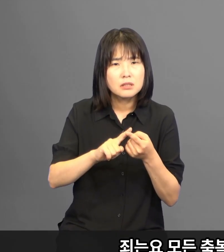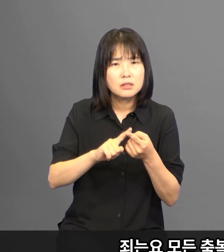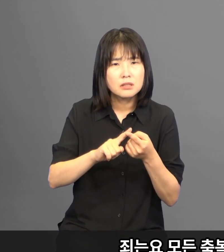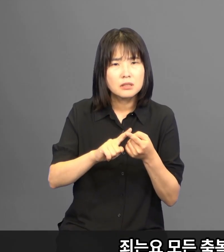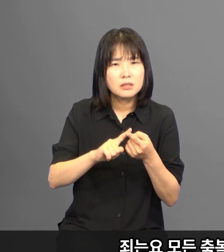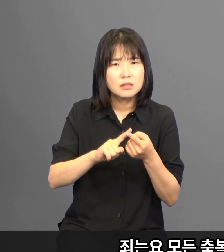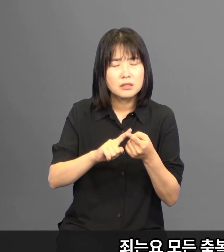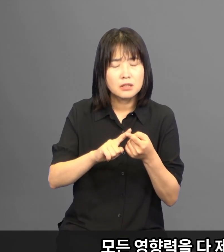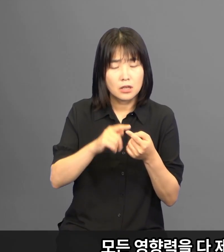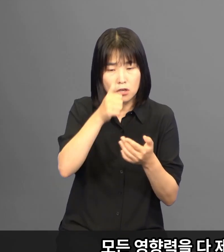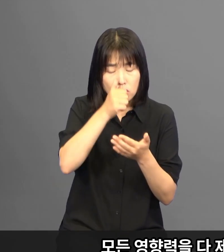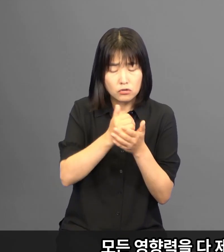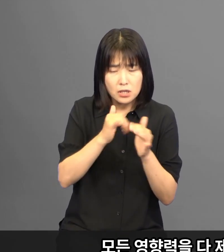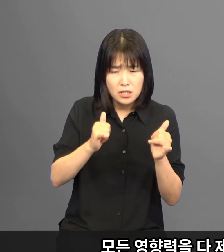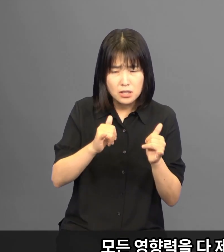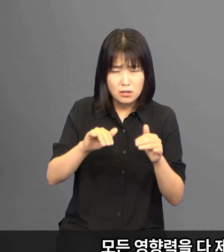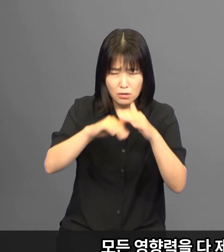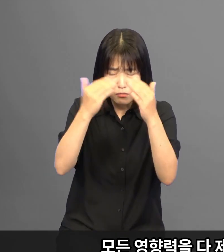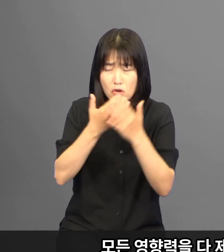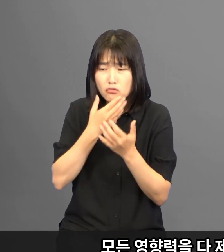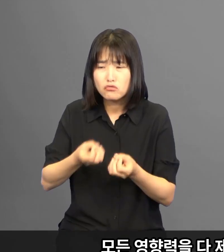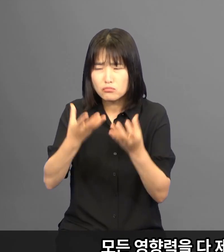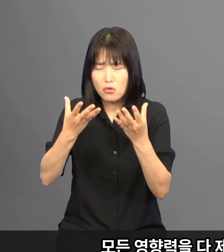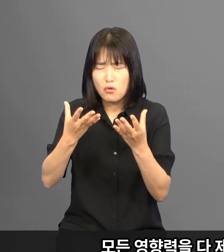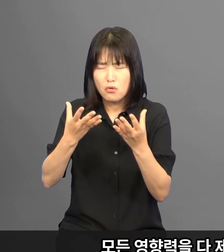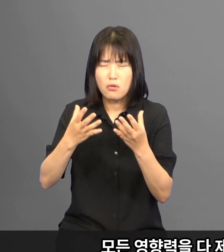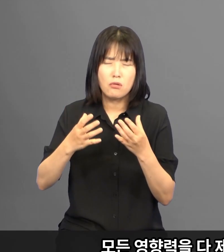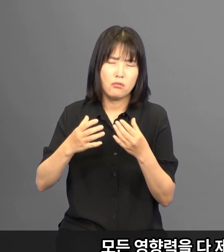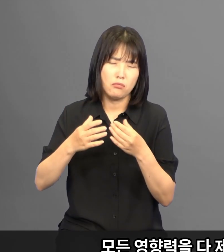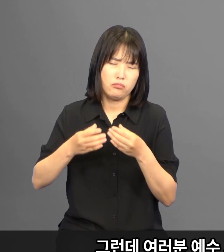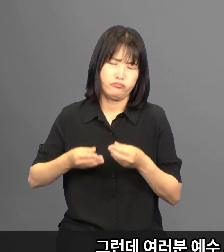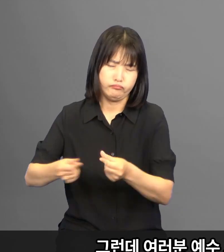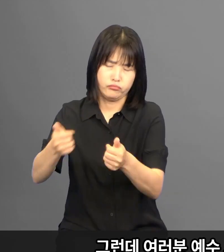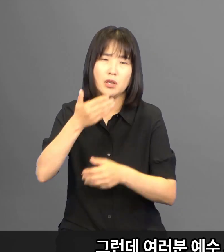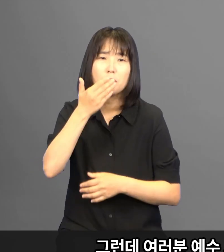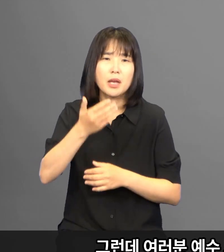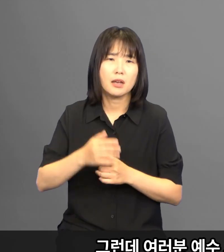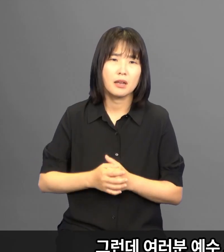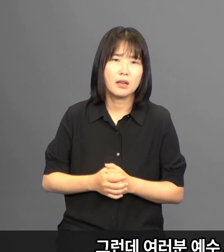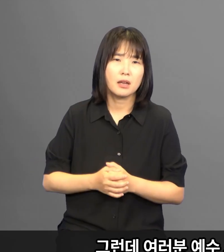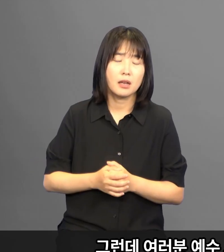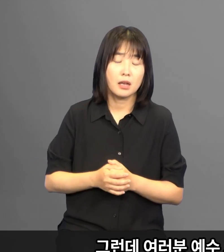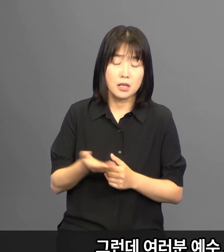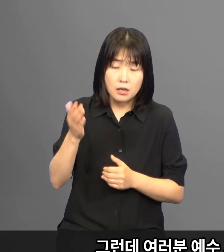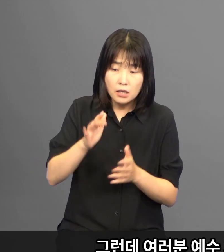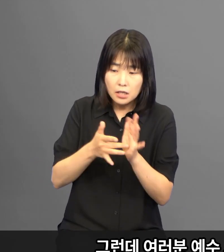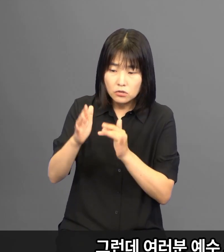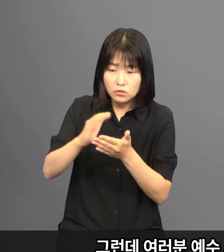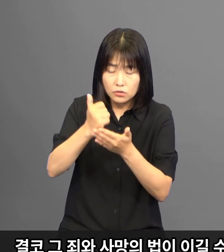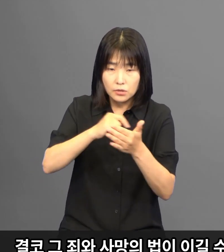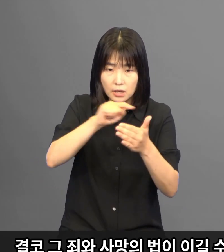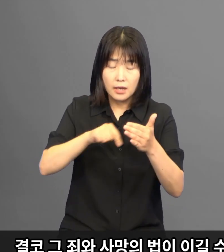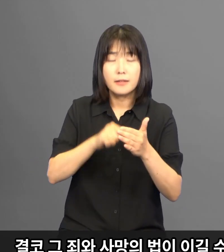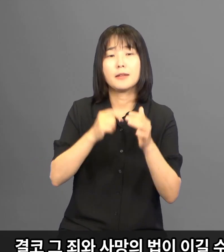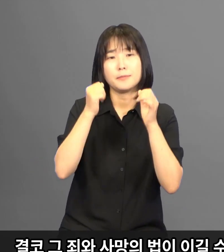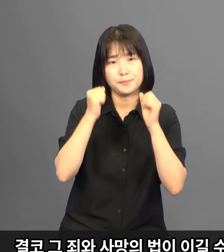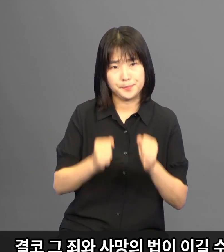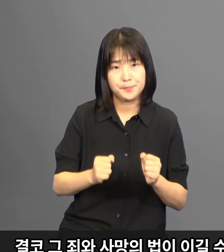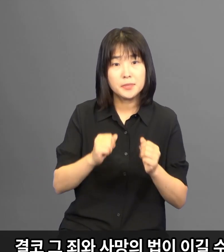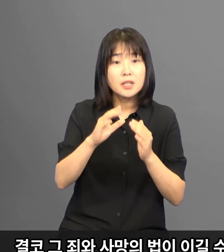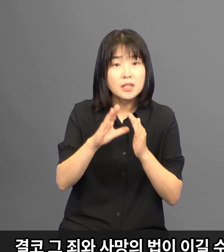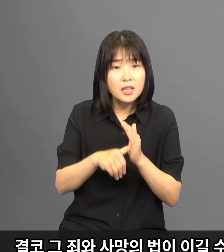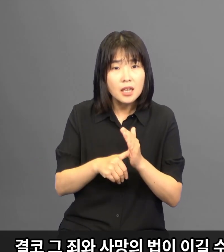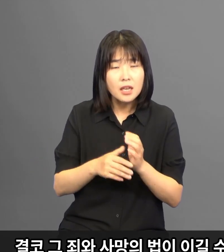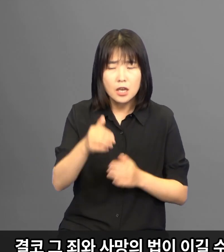다 황폐화시킵니다. 모든 영향력을 다 제거할 수 있는 힘이 있어요. 그런데 여러분, 예수 그리스도 안에 있을 때는요 결코